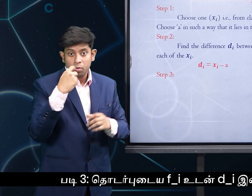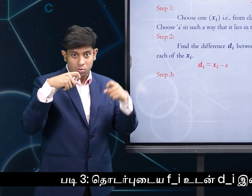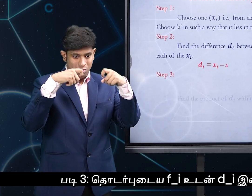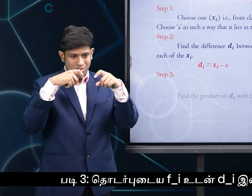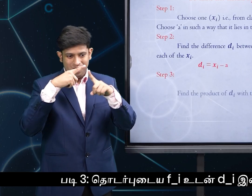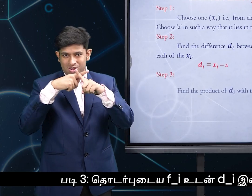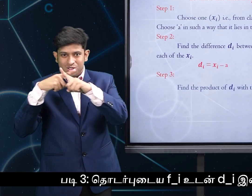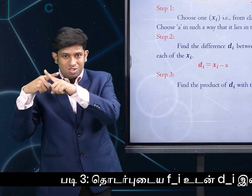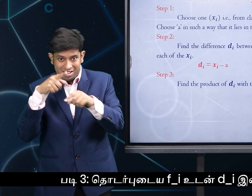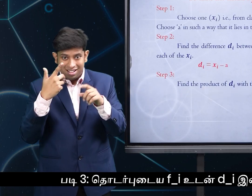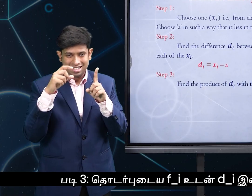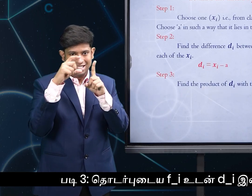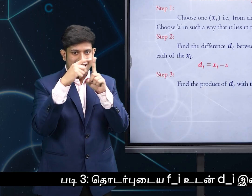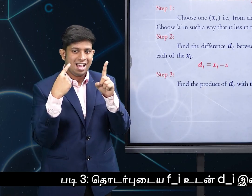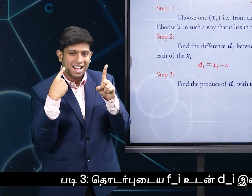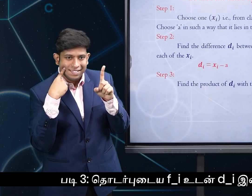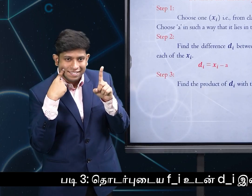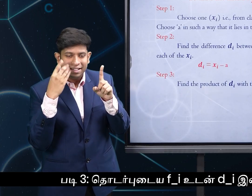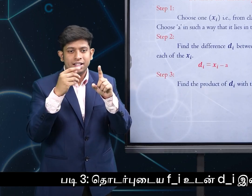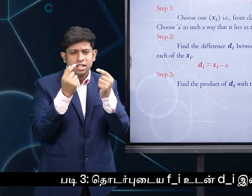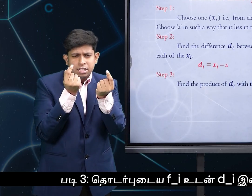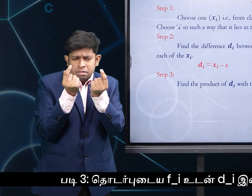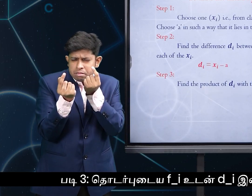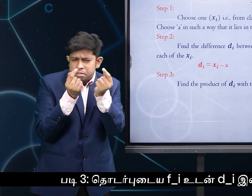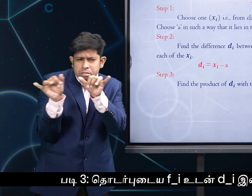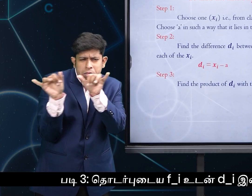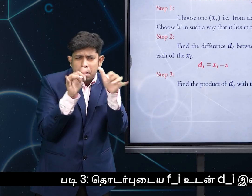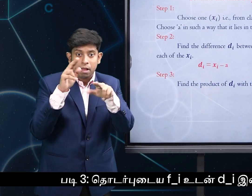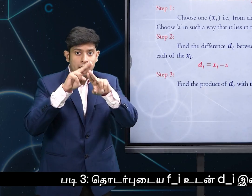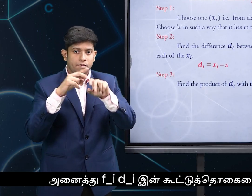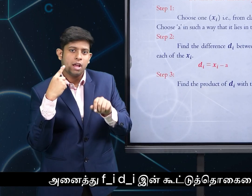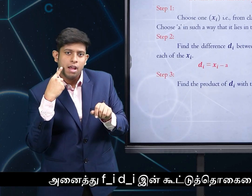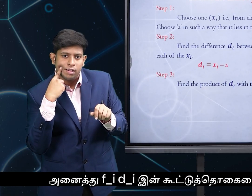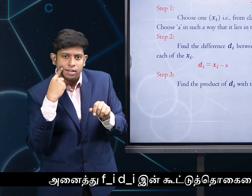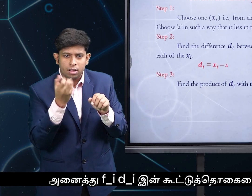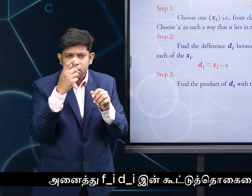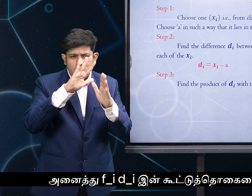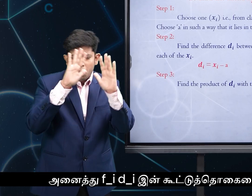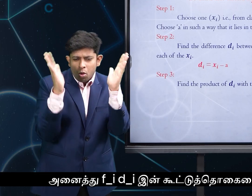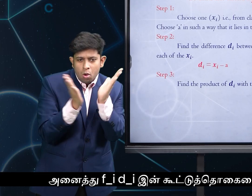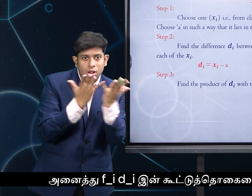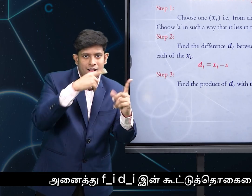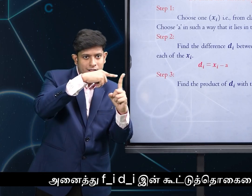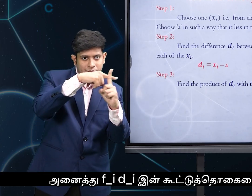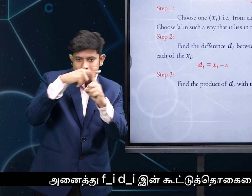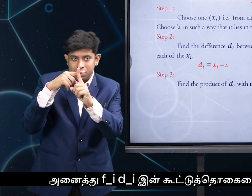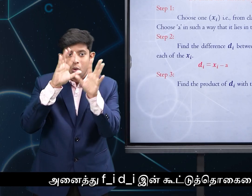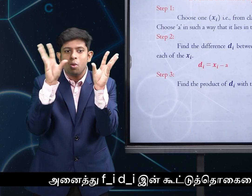F கீழ்க்கோடு I உடன் D கீழ்க்கோடு I இன் தயாரிப்பை கண்டறிந்து அனைத்து F கீழ்க்கோடு I D